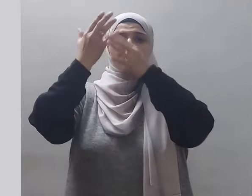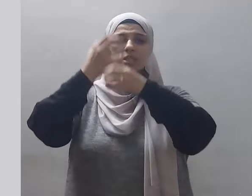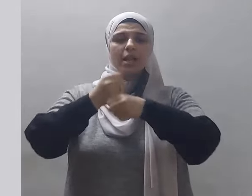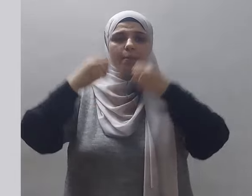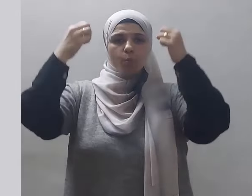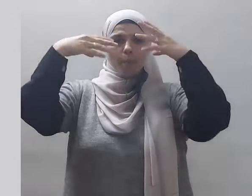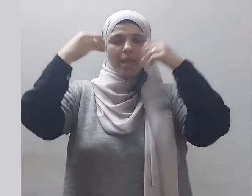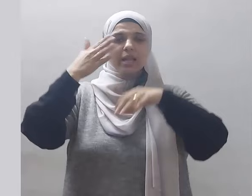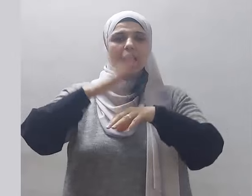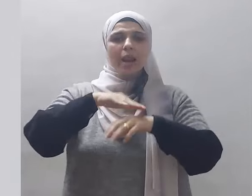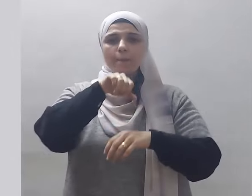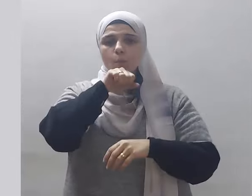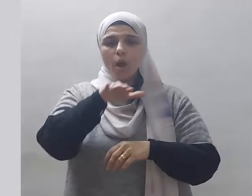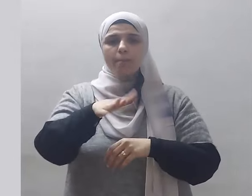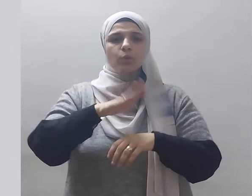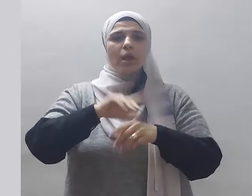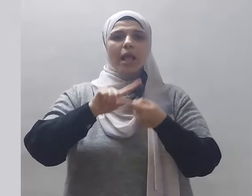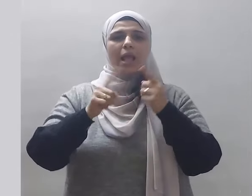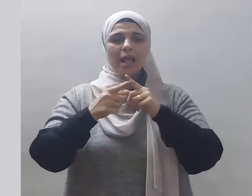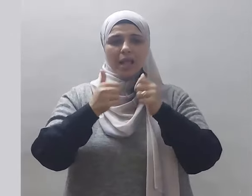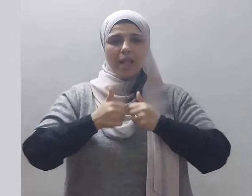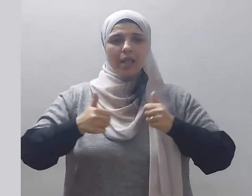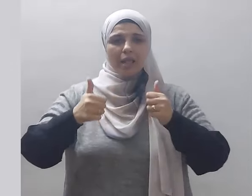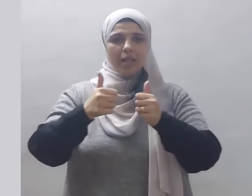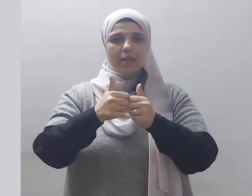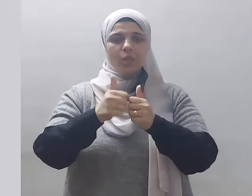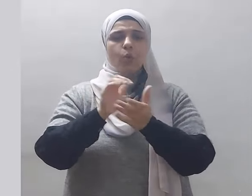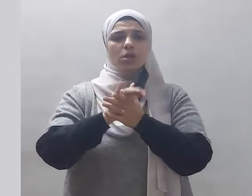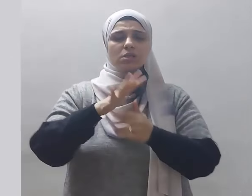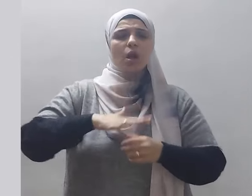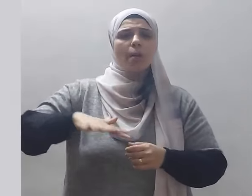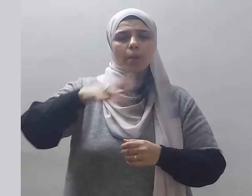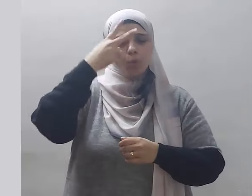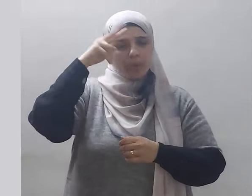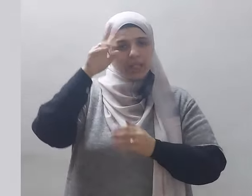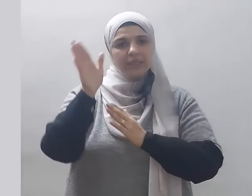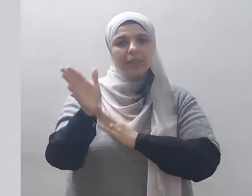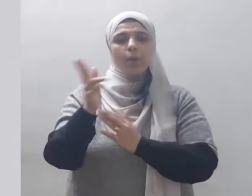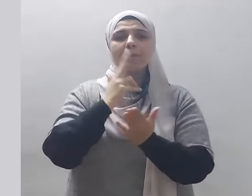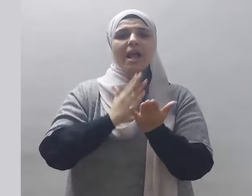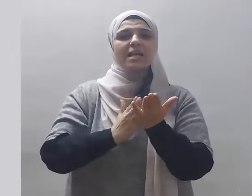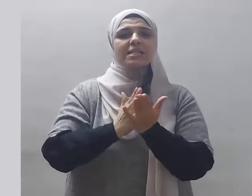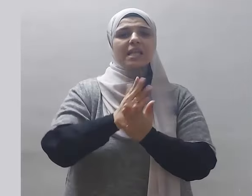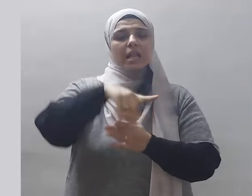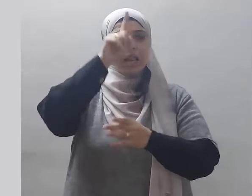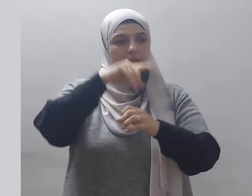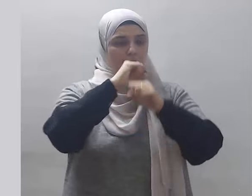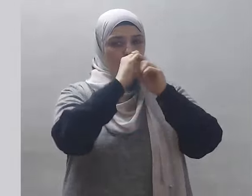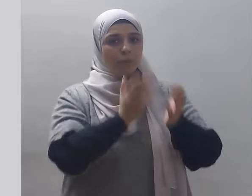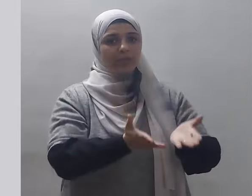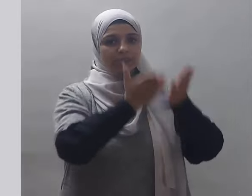وسلم وبارك عليه وعلى اله وصحبه ومن تبعهم باحسان الى يوم الدين